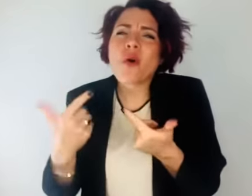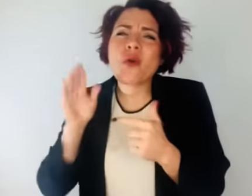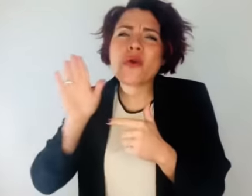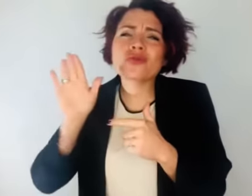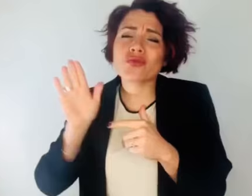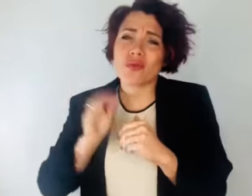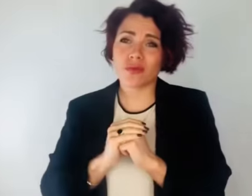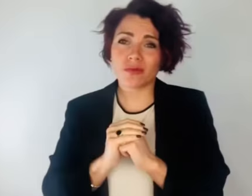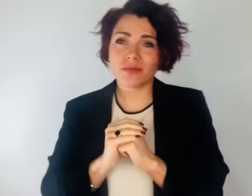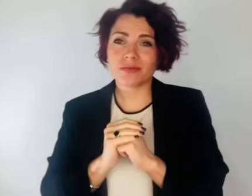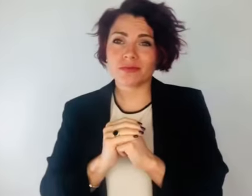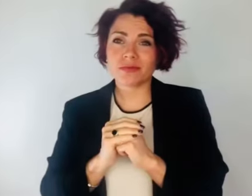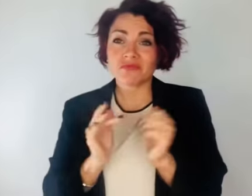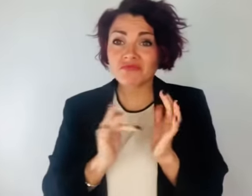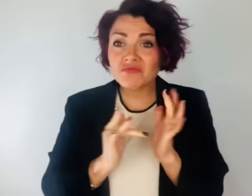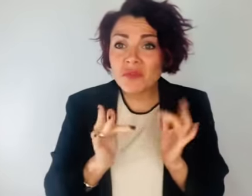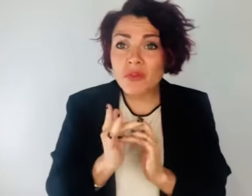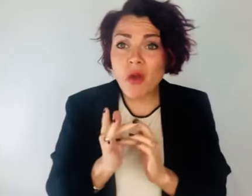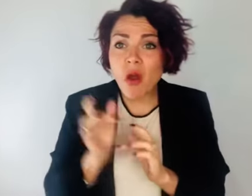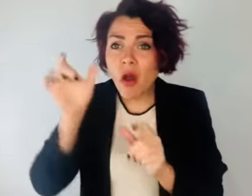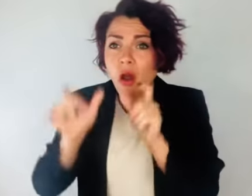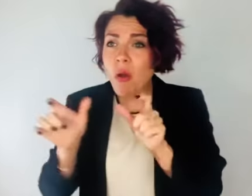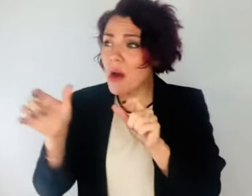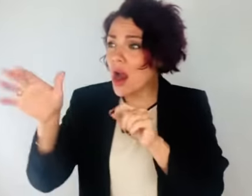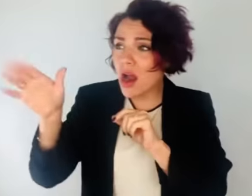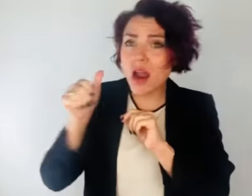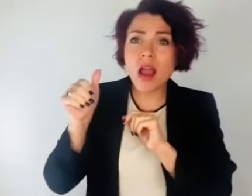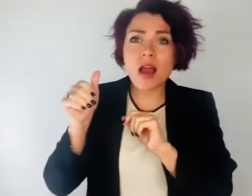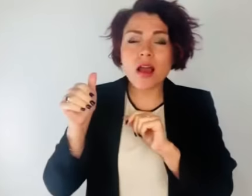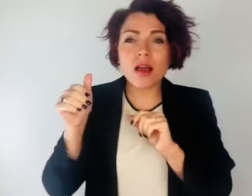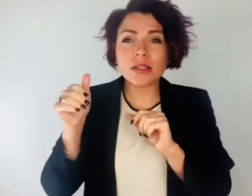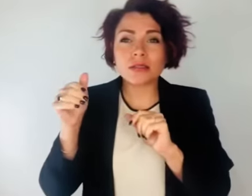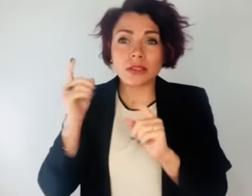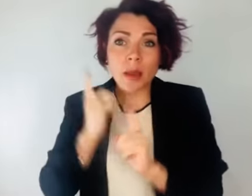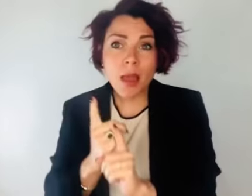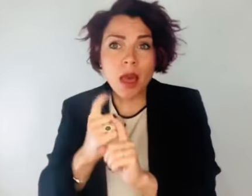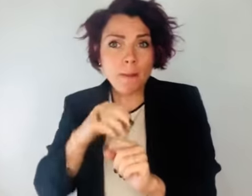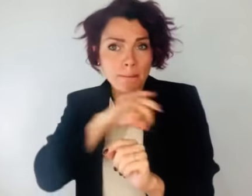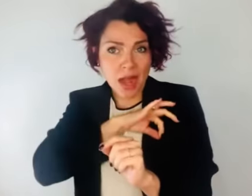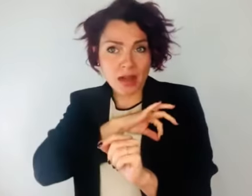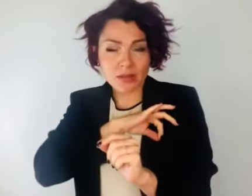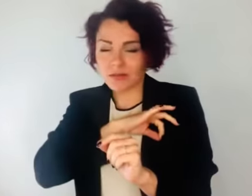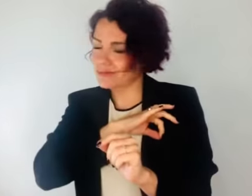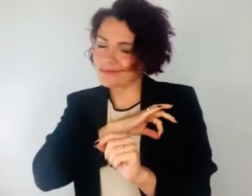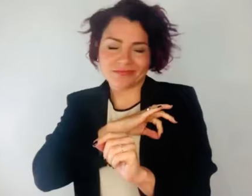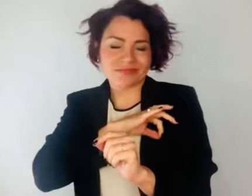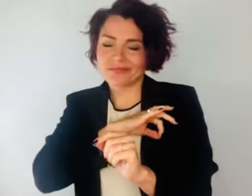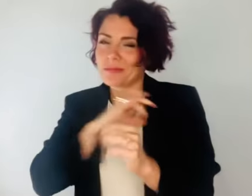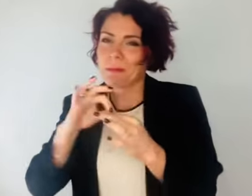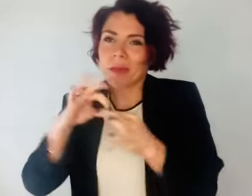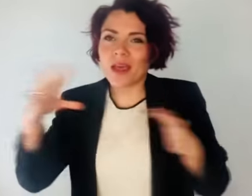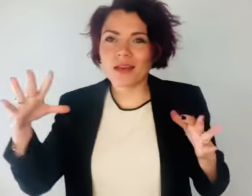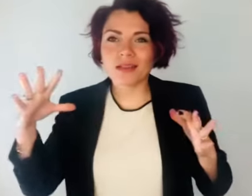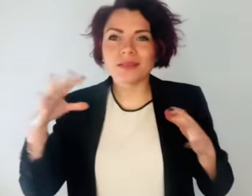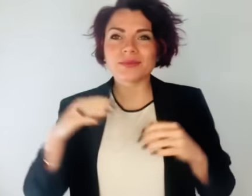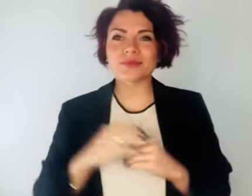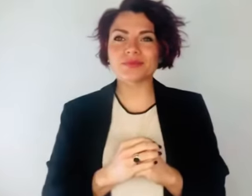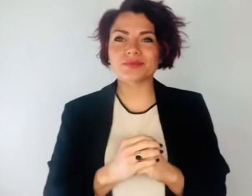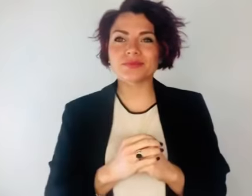dell'amore di dio gesù chiama al suo seguito una persona indipendentemente dai suoi meriti lo